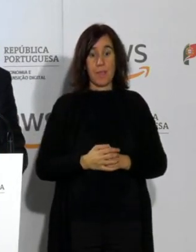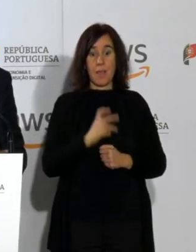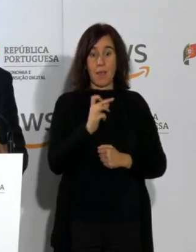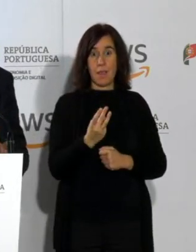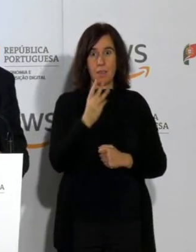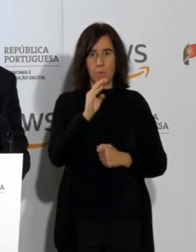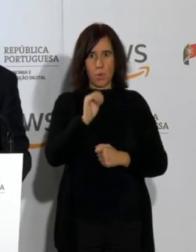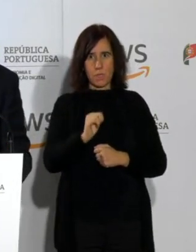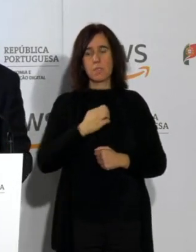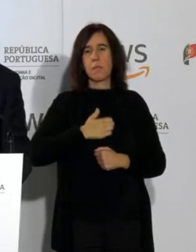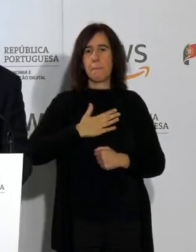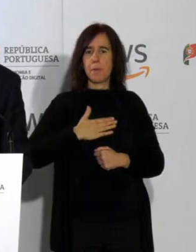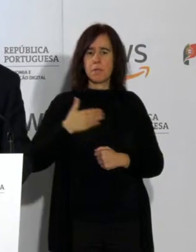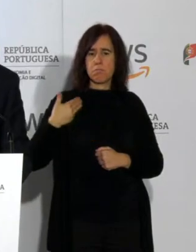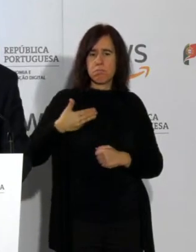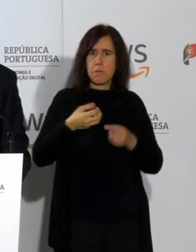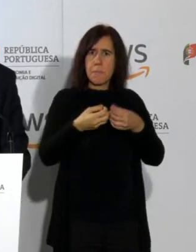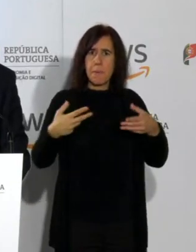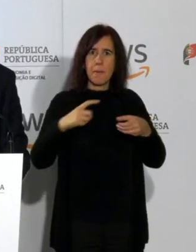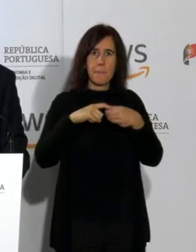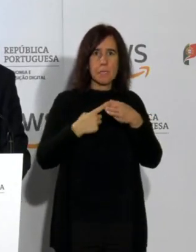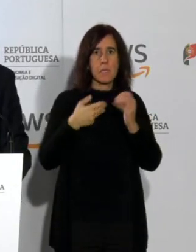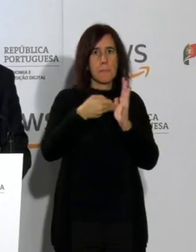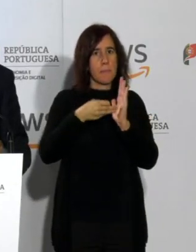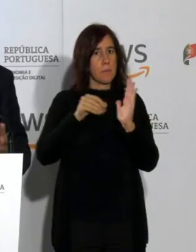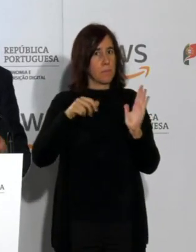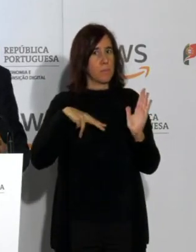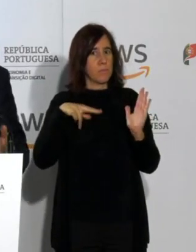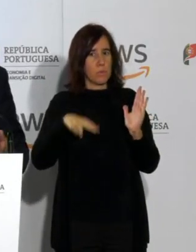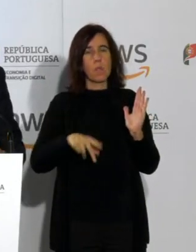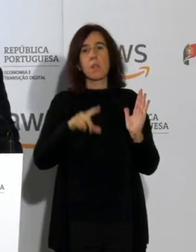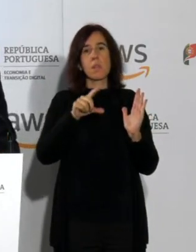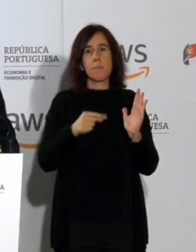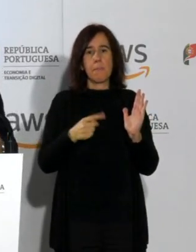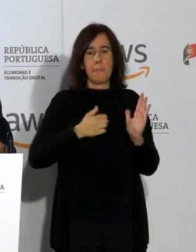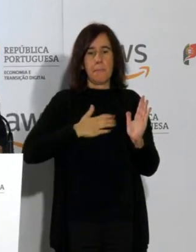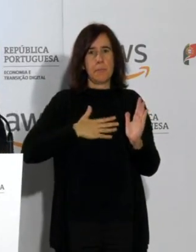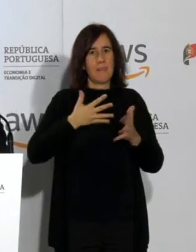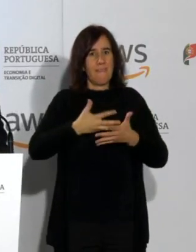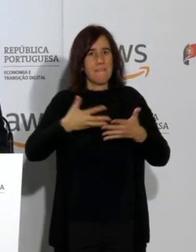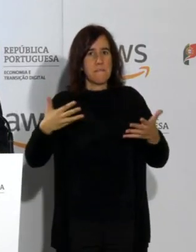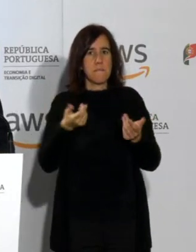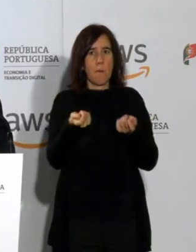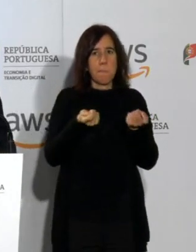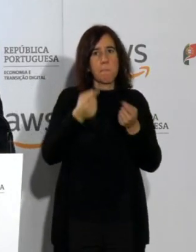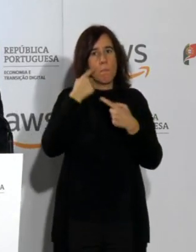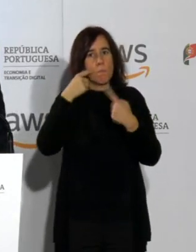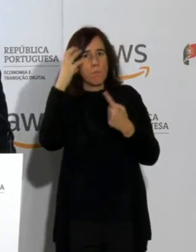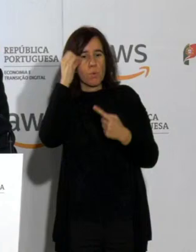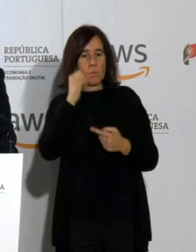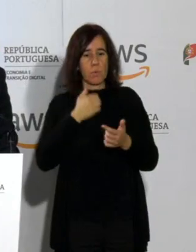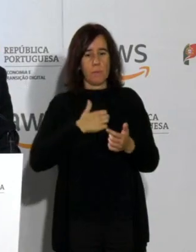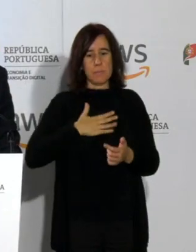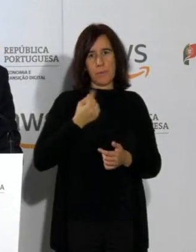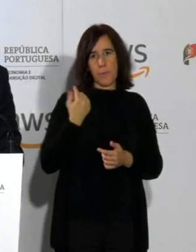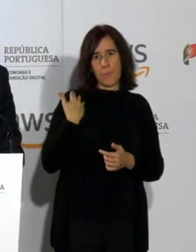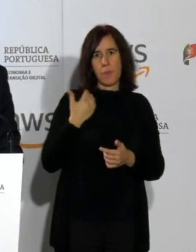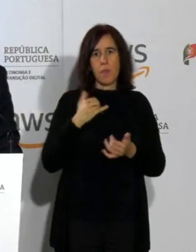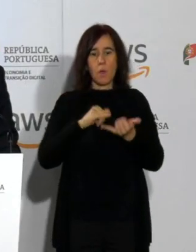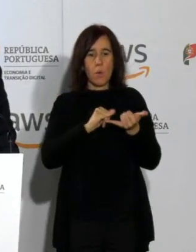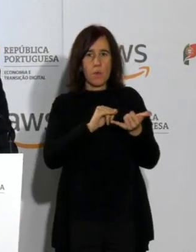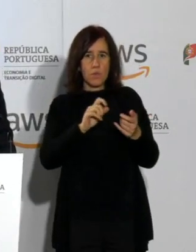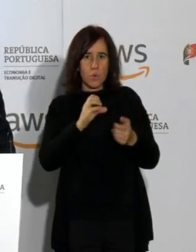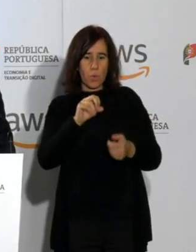empresa com relações crescentes com parceiros e clientes em Portugal, incluindo grandes empresas, organizações do setor público, startups, ONGs